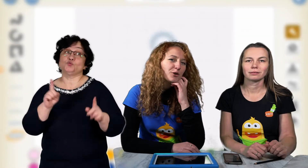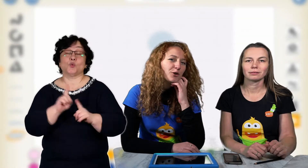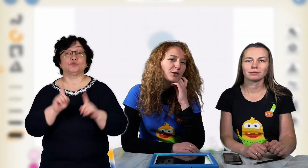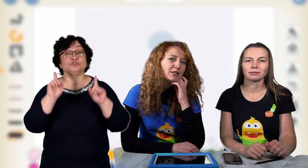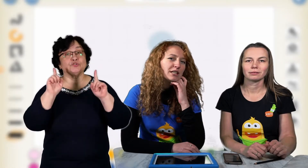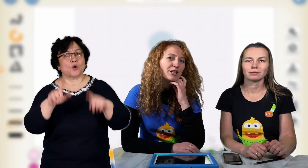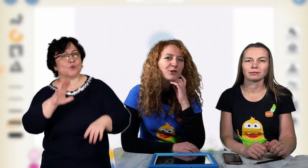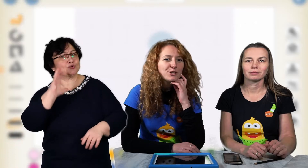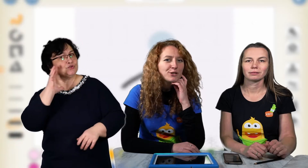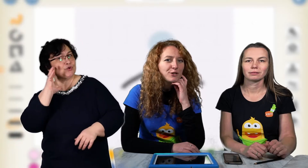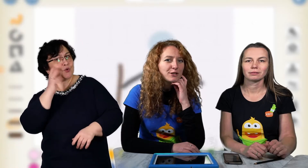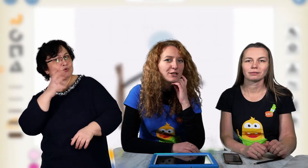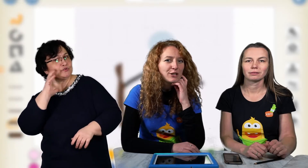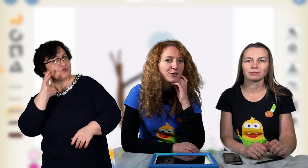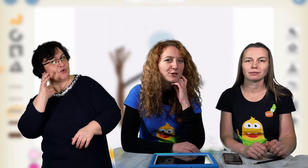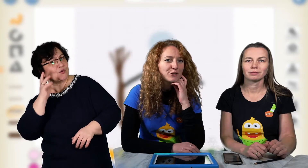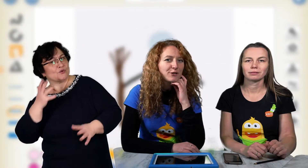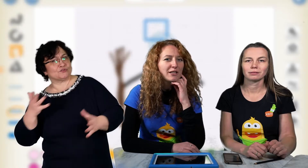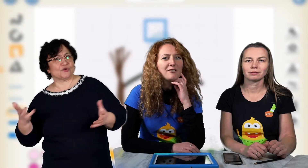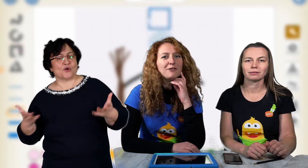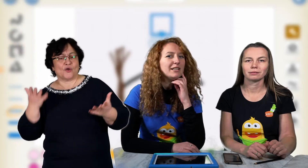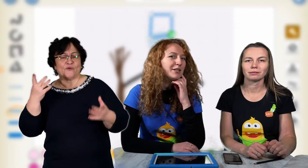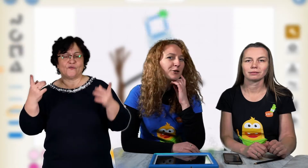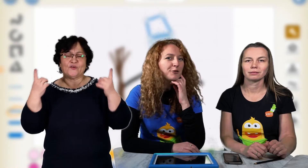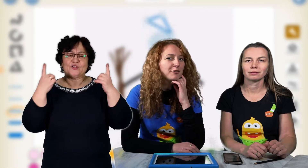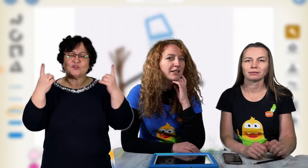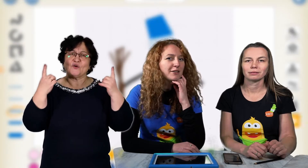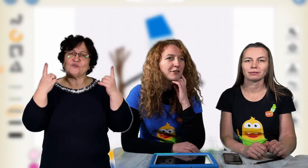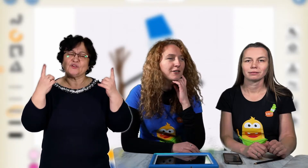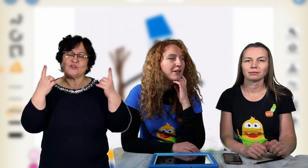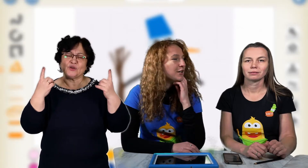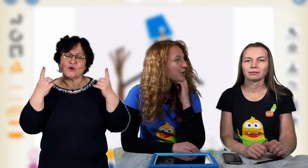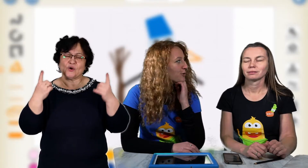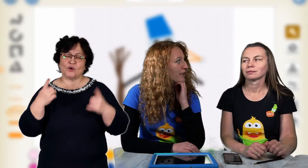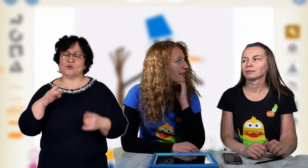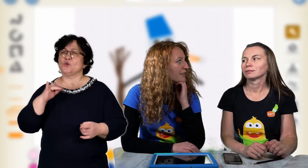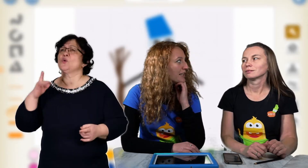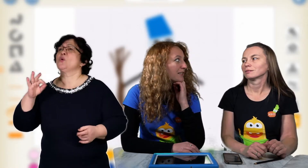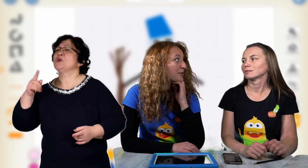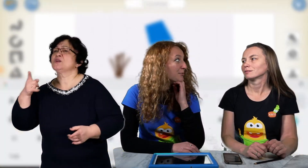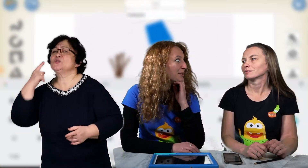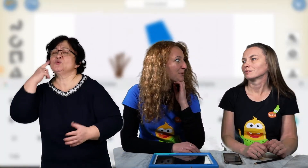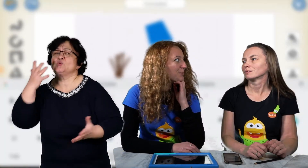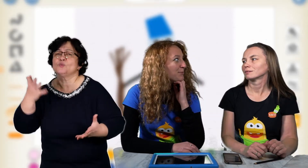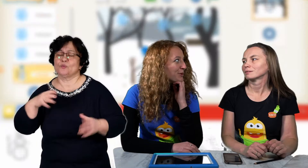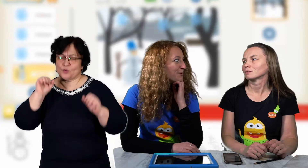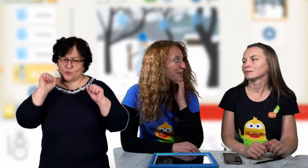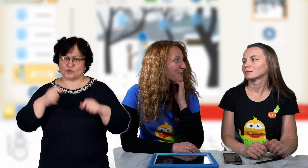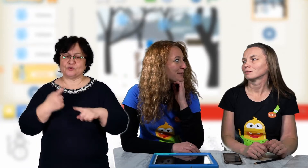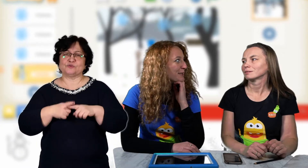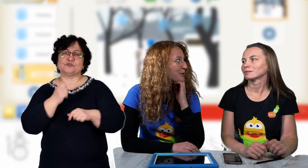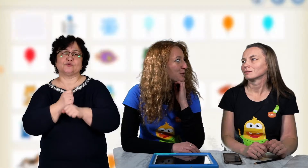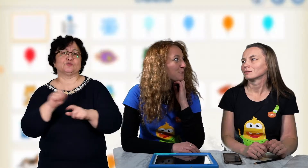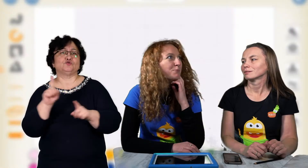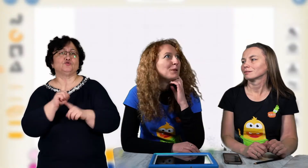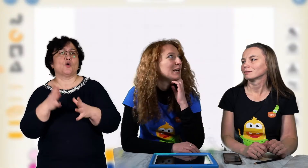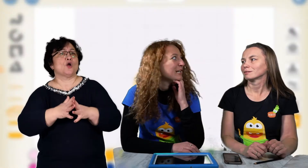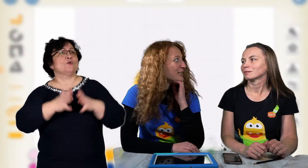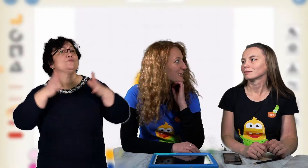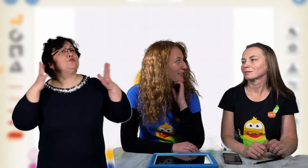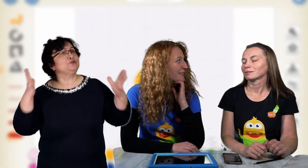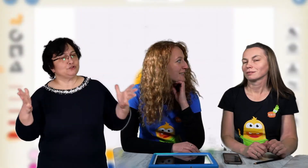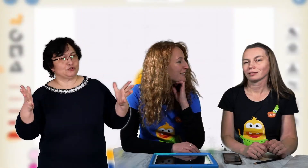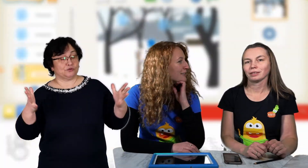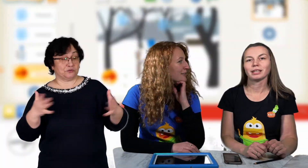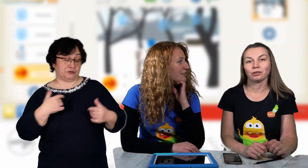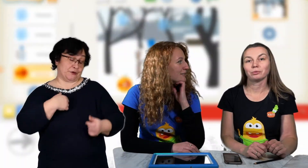чогось такого серйозного-серйозного і великого-великого. Юка, як ти думаєш, ми можемо зробити щось